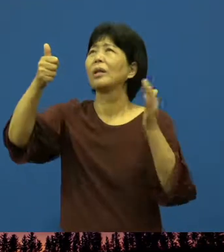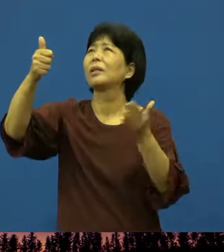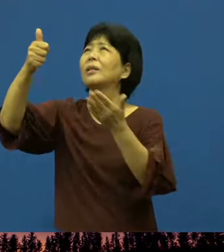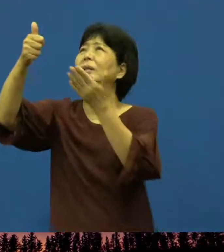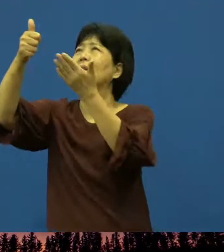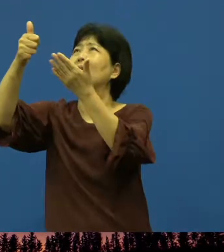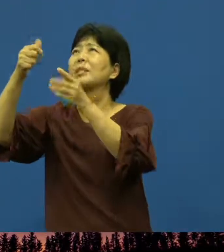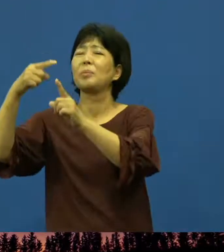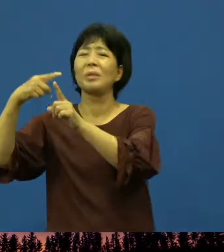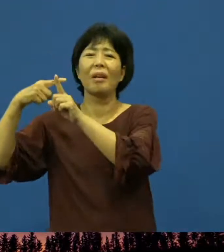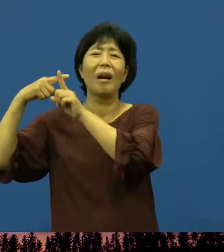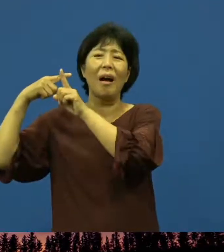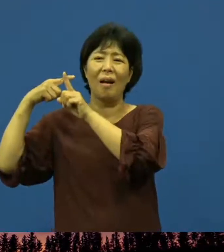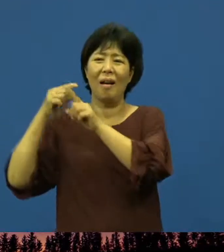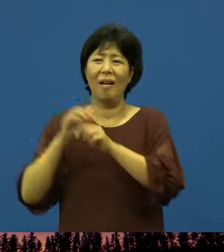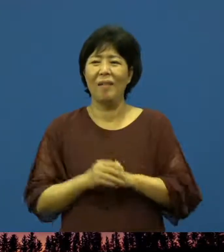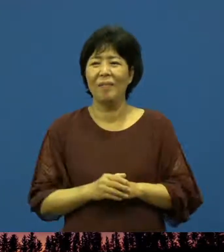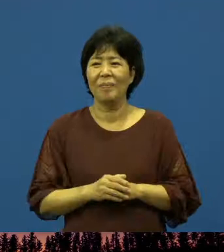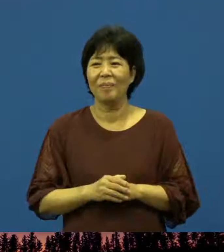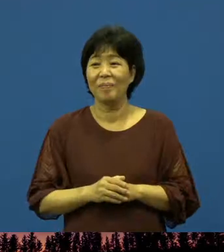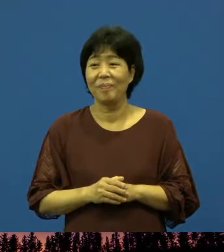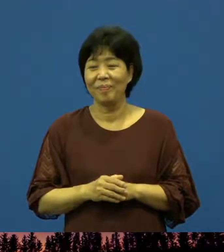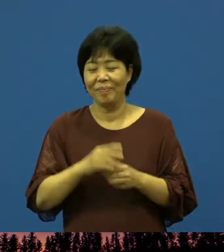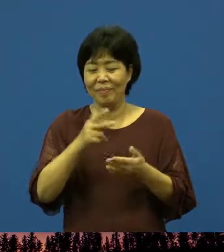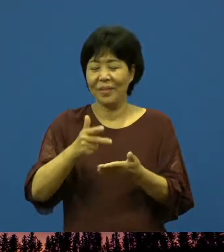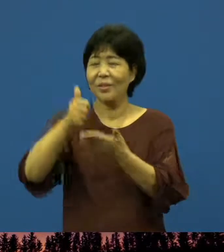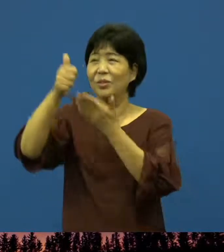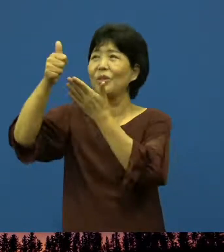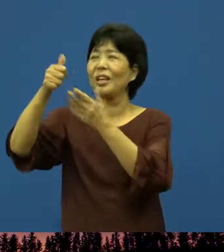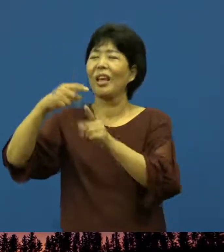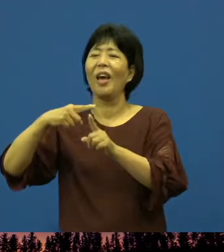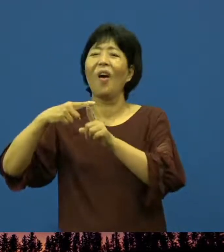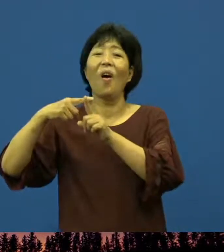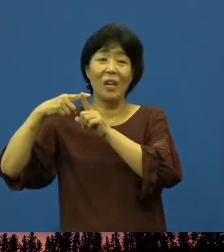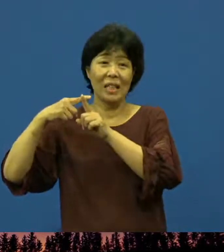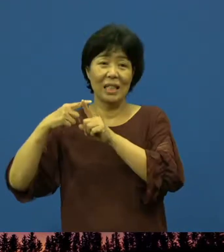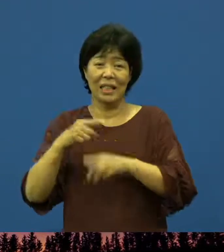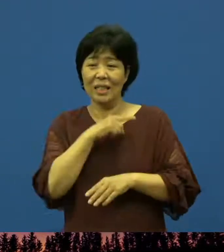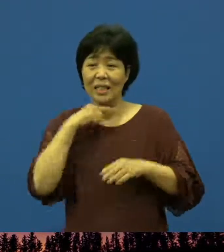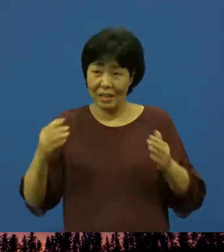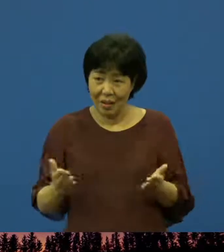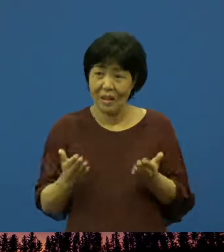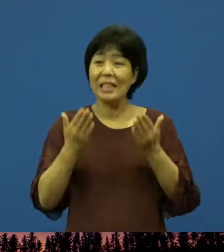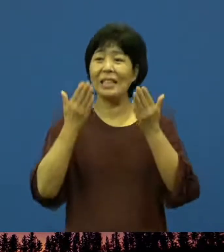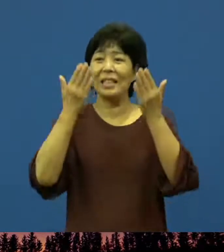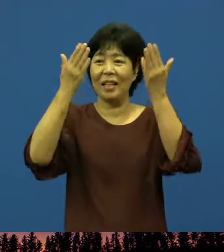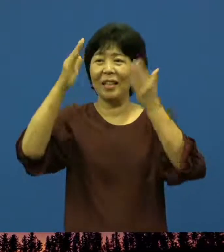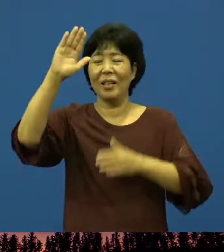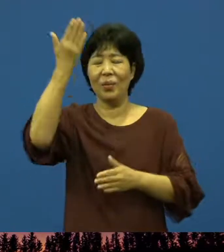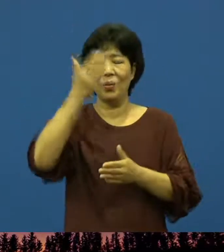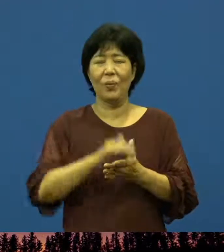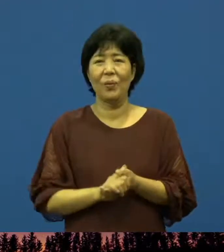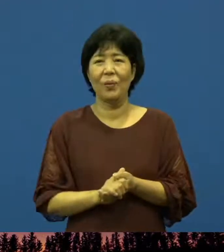전체를 하나님께 내굴고 그분 앞에 충성하고 헌신하고 복음 위에 살아가는 정인이 되고,